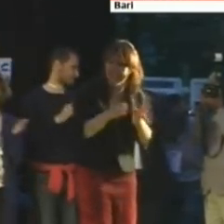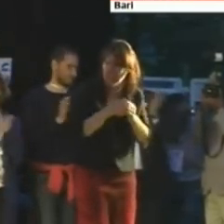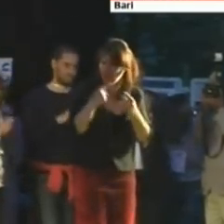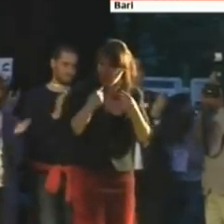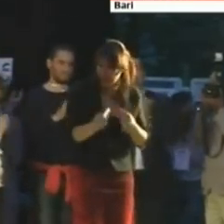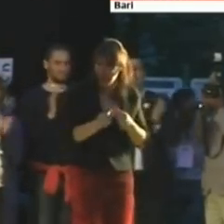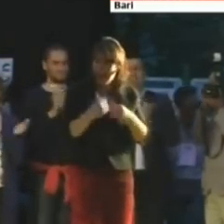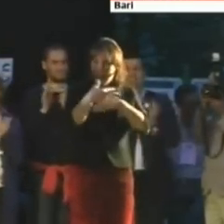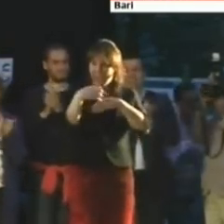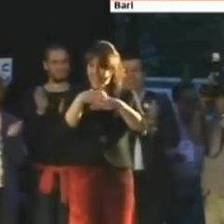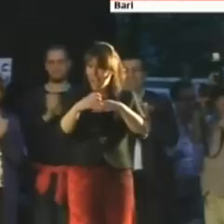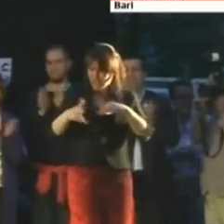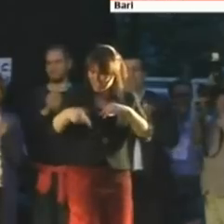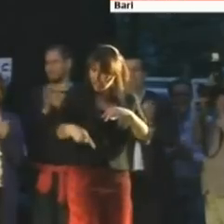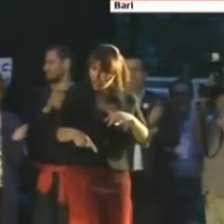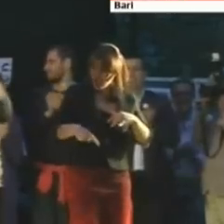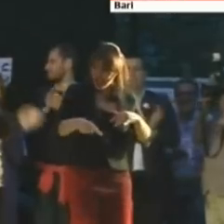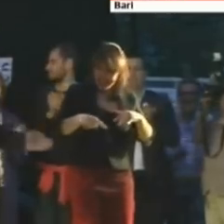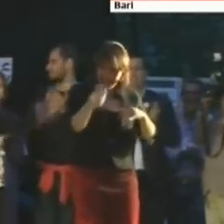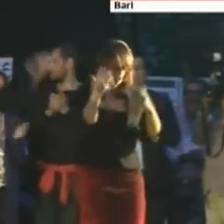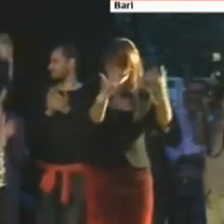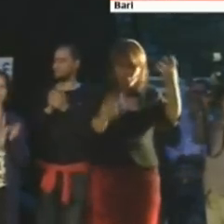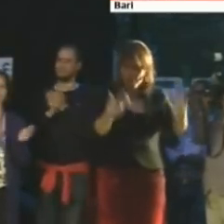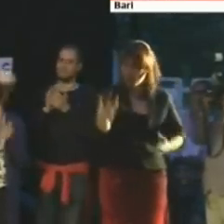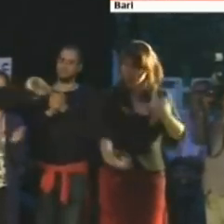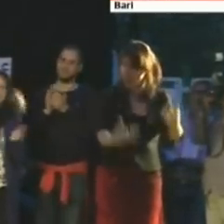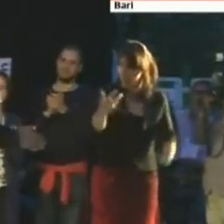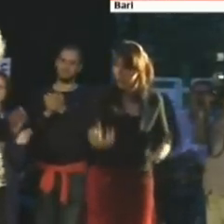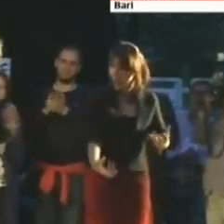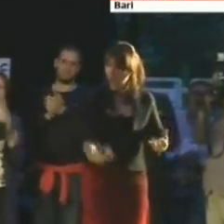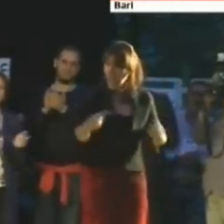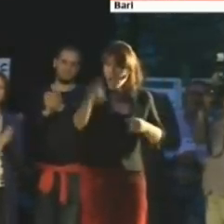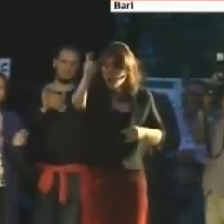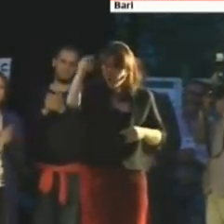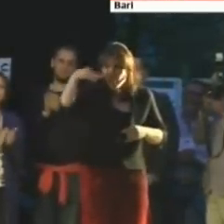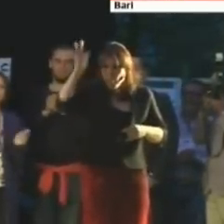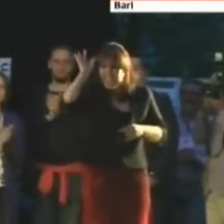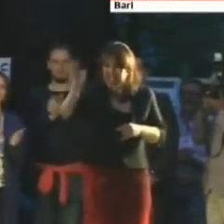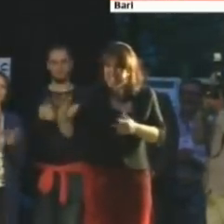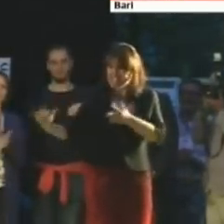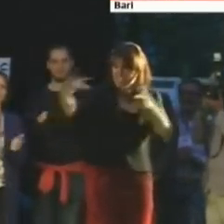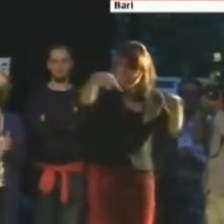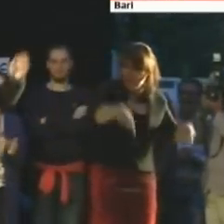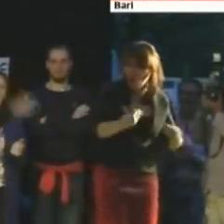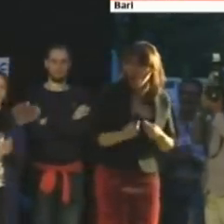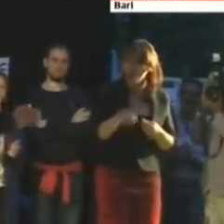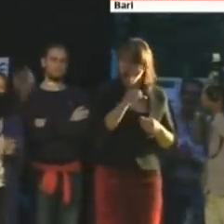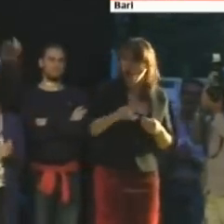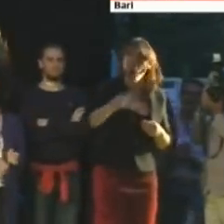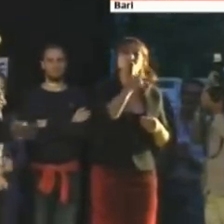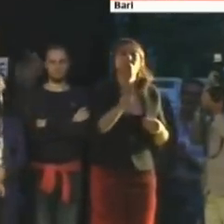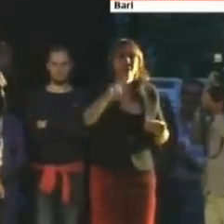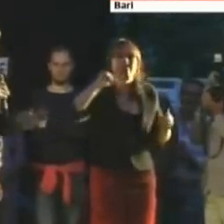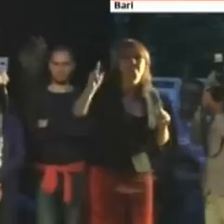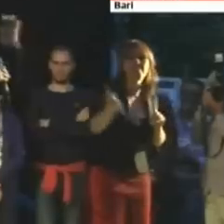arance siciliane per terra marcire e per importare le arance tunisine, ma di che cosa stiamo portando? L'olio